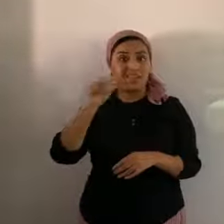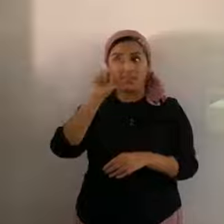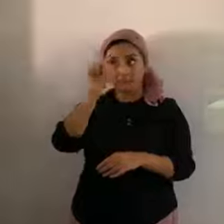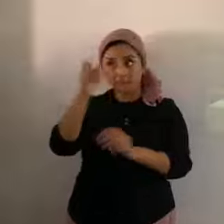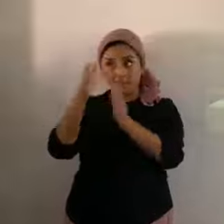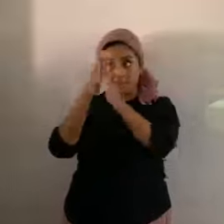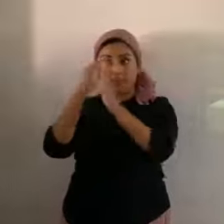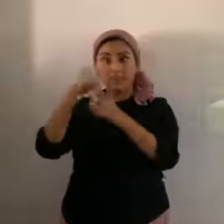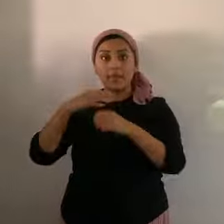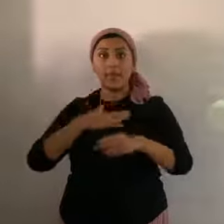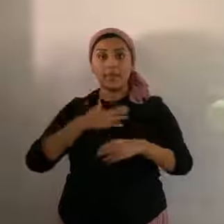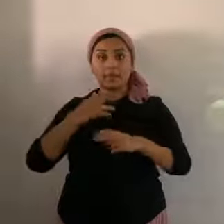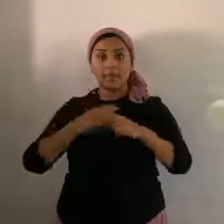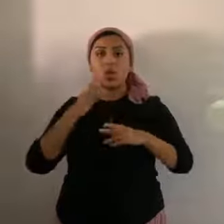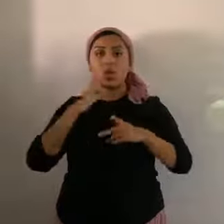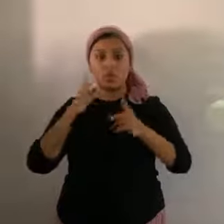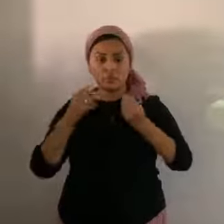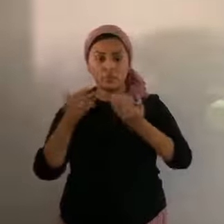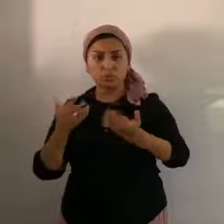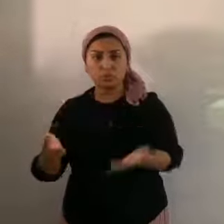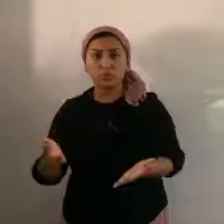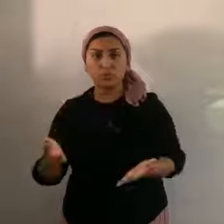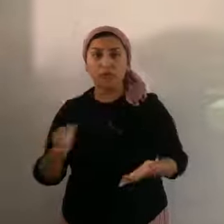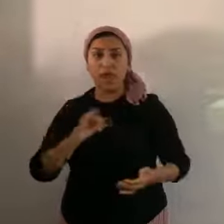nombre, yo lo haré.